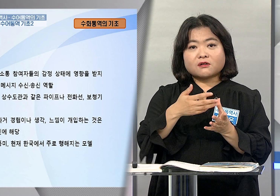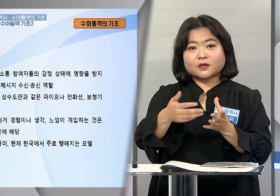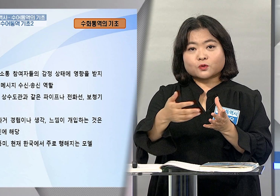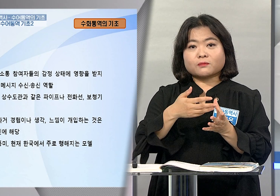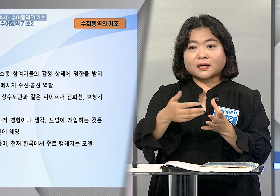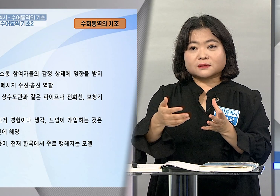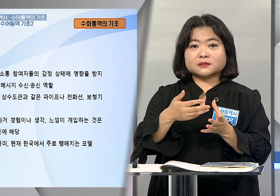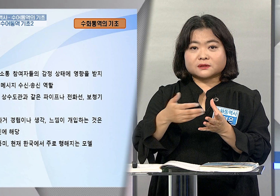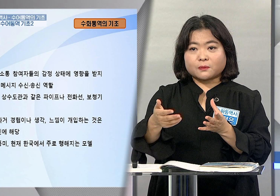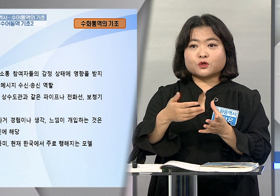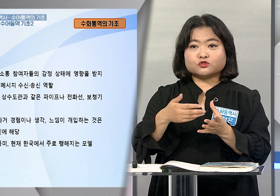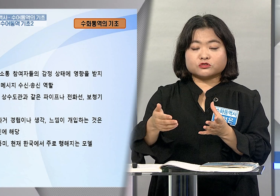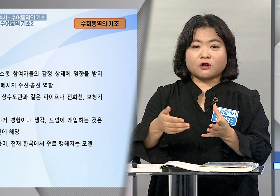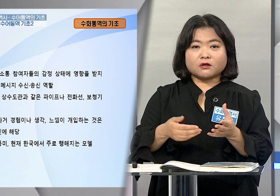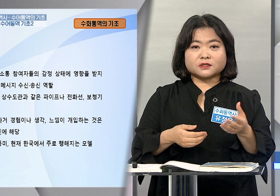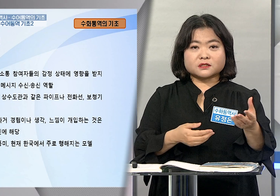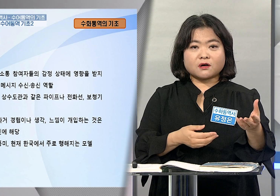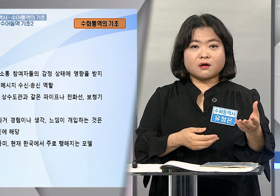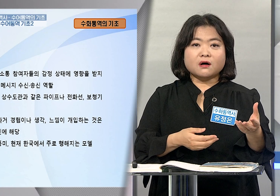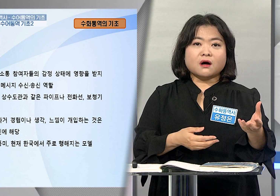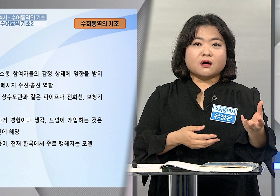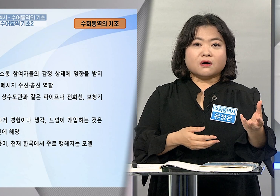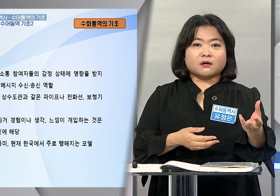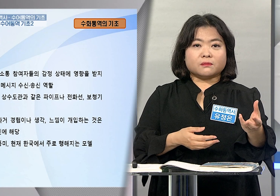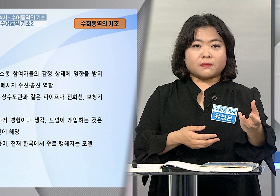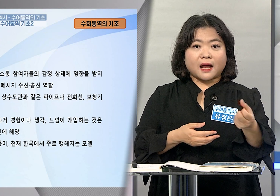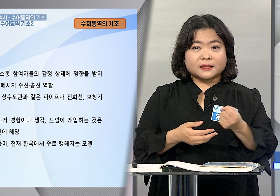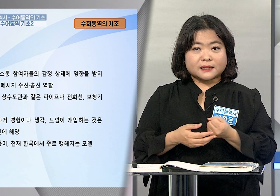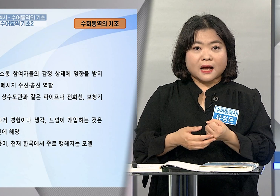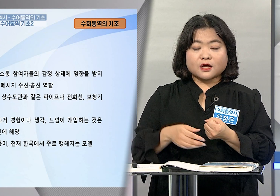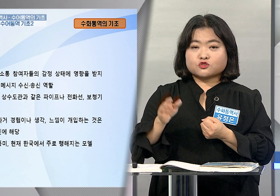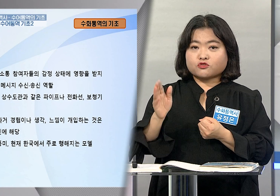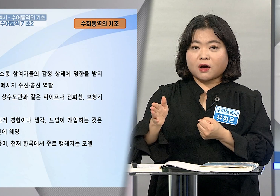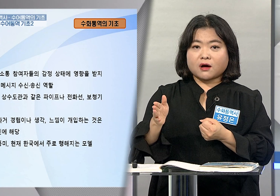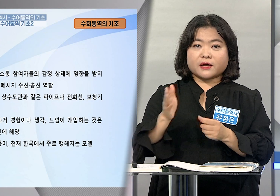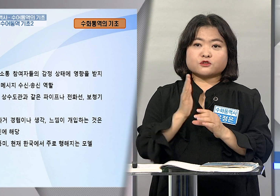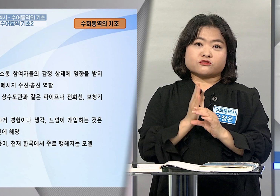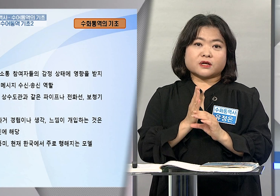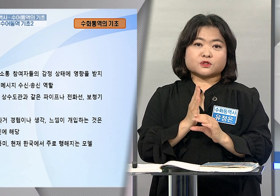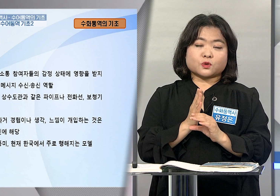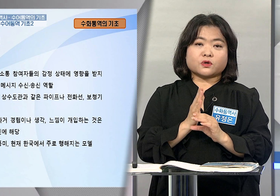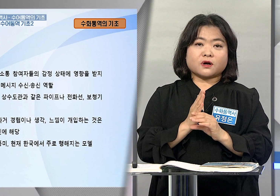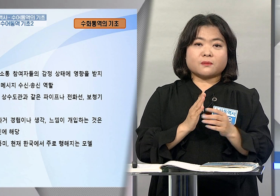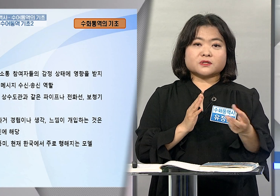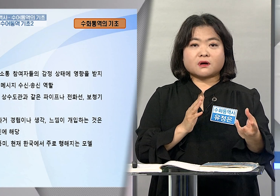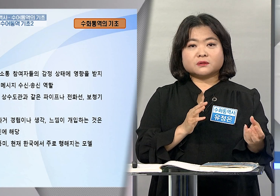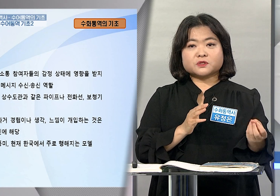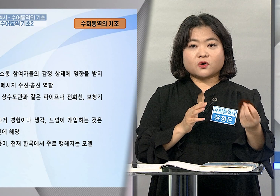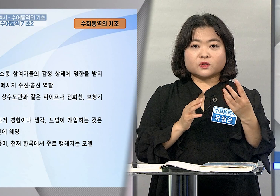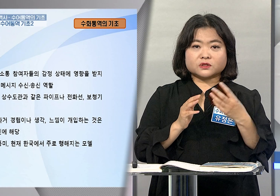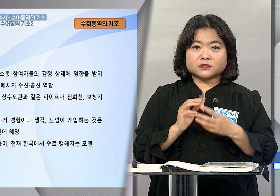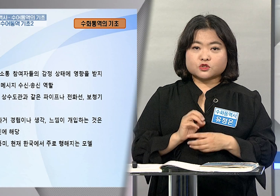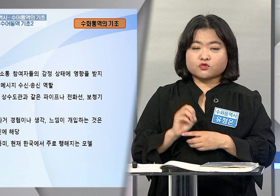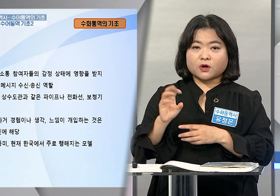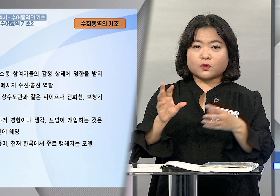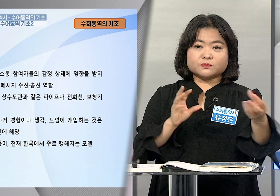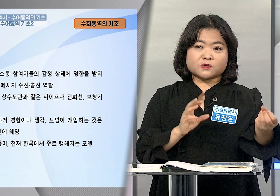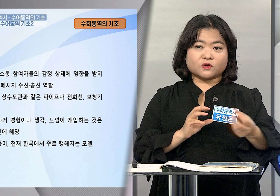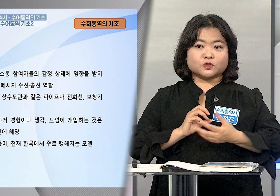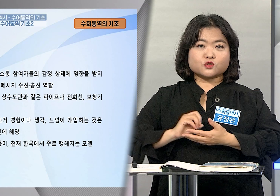흘러가도록 내버려 두는 거. 그래서 말이나 수화의 중간에서 통역을 하면서 음성 언어를 수화로, 음성 언어를